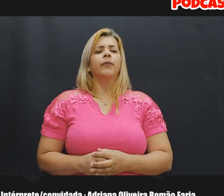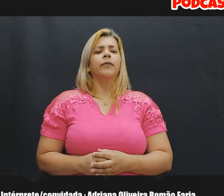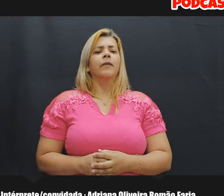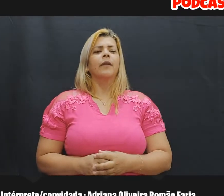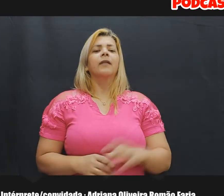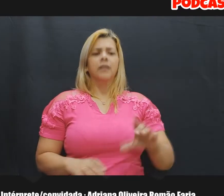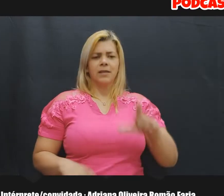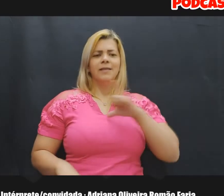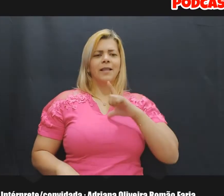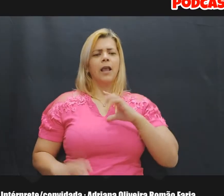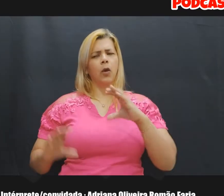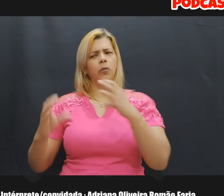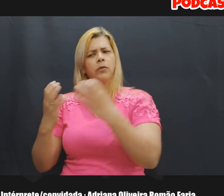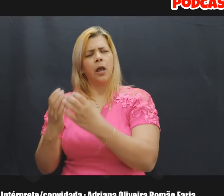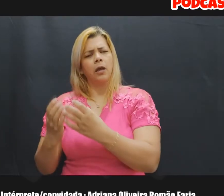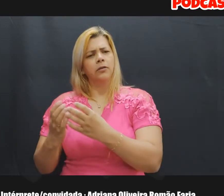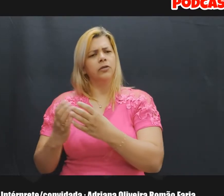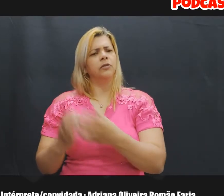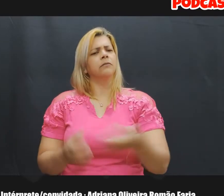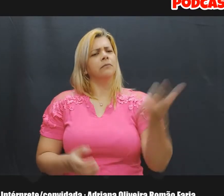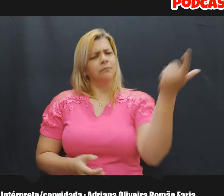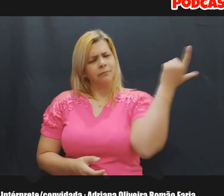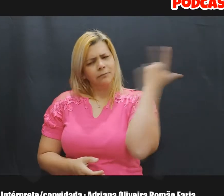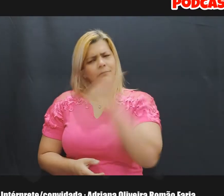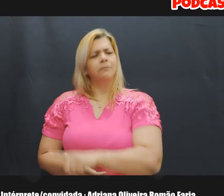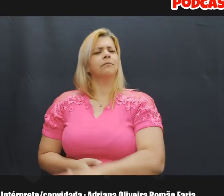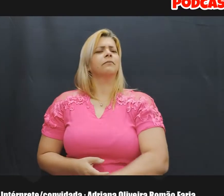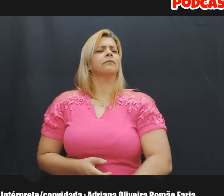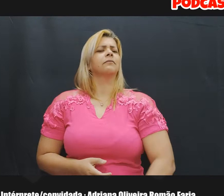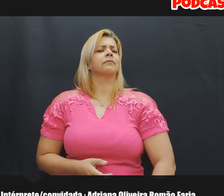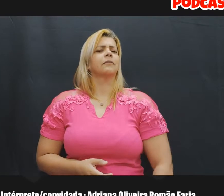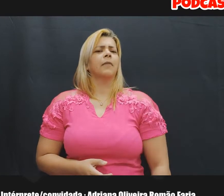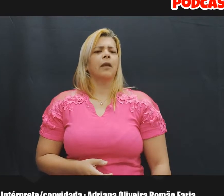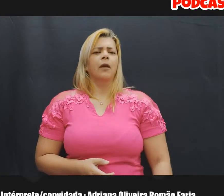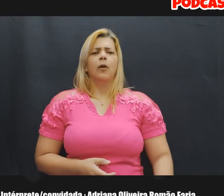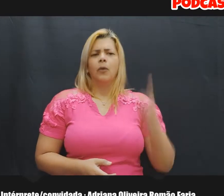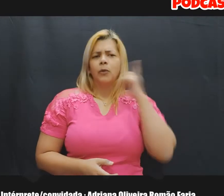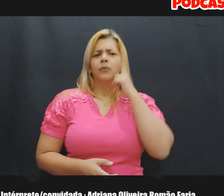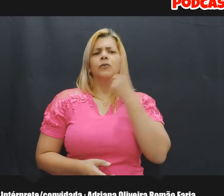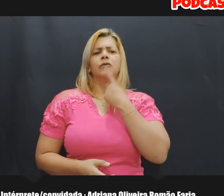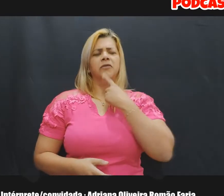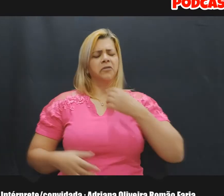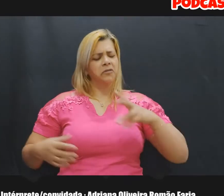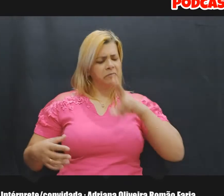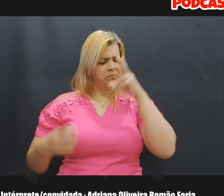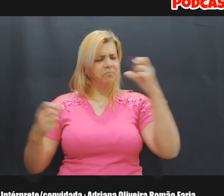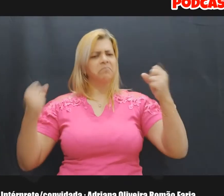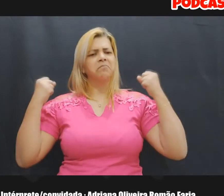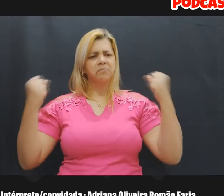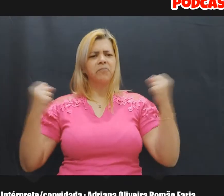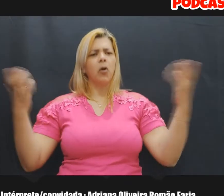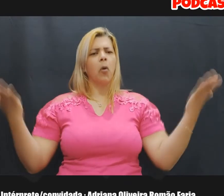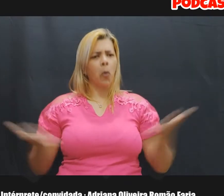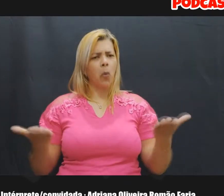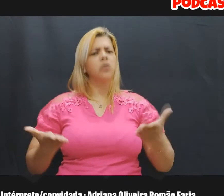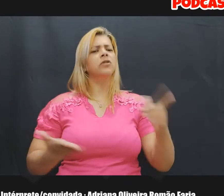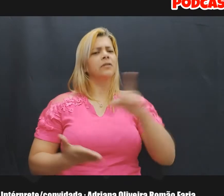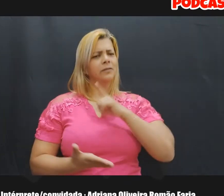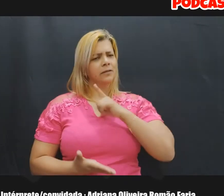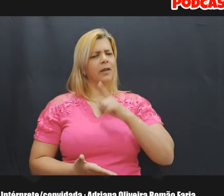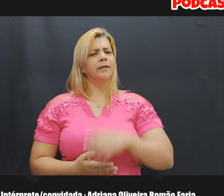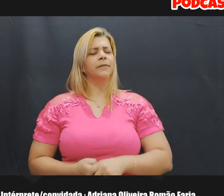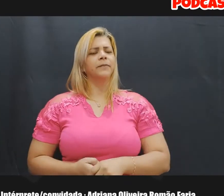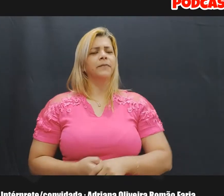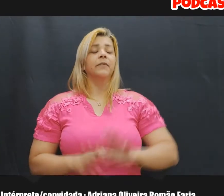surda ganhou um respaldo, eu acredito assim, um respaldo de poder mesmo, né? Então,